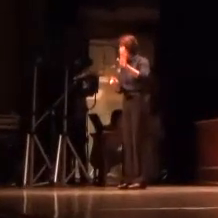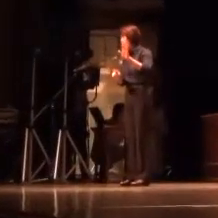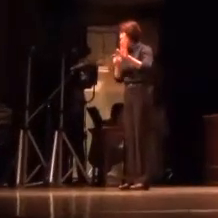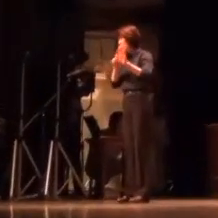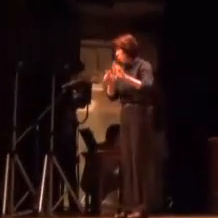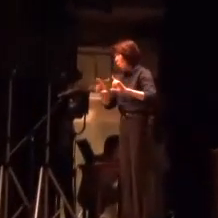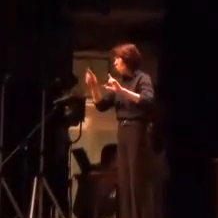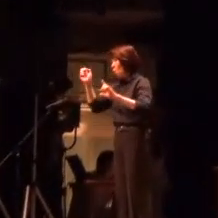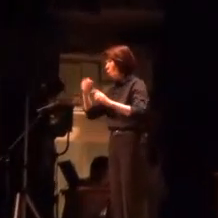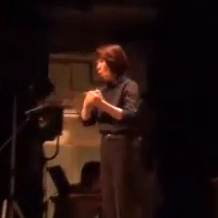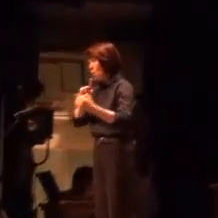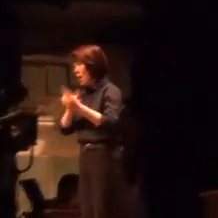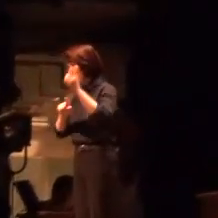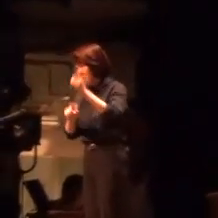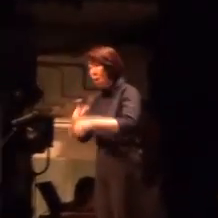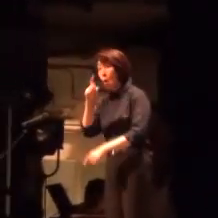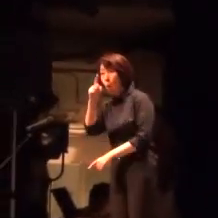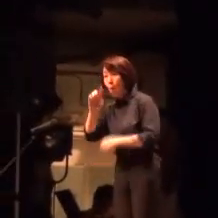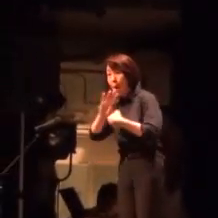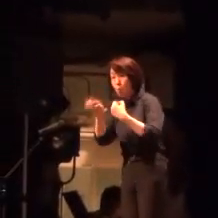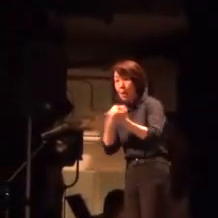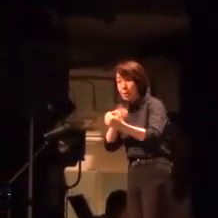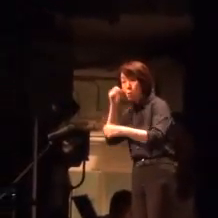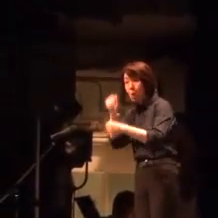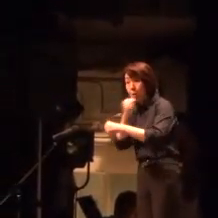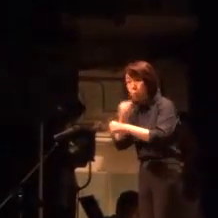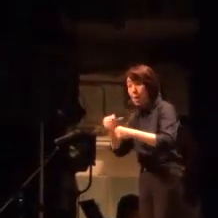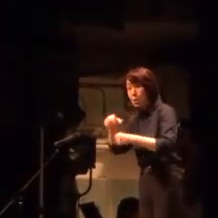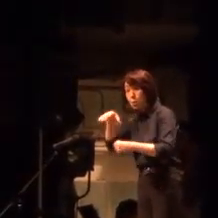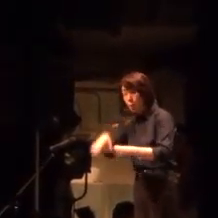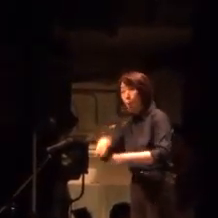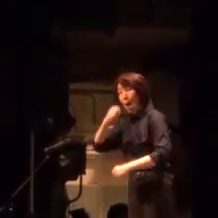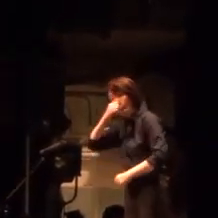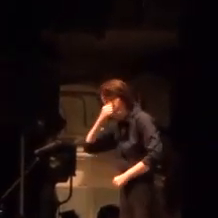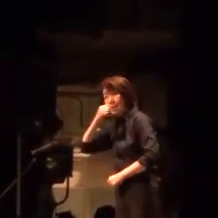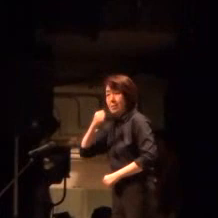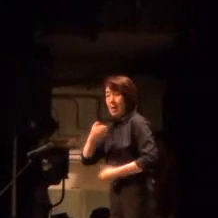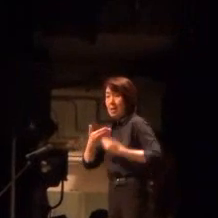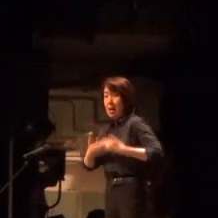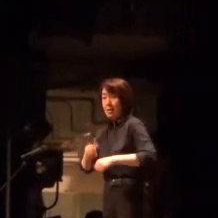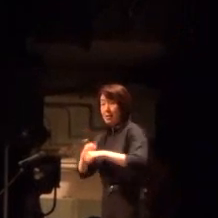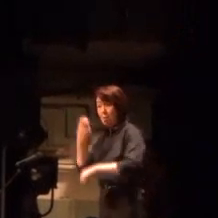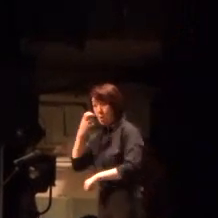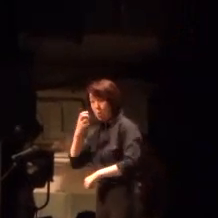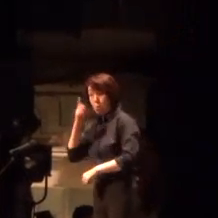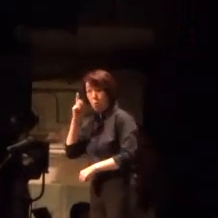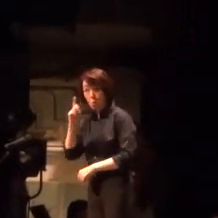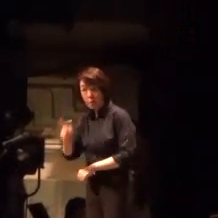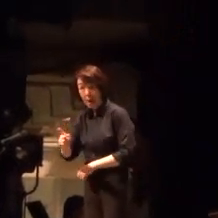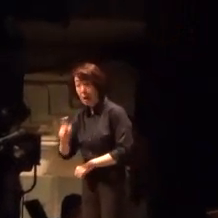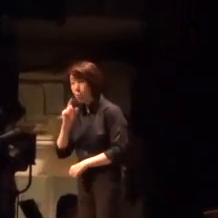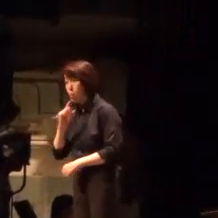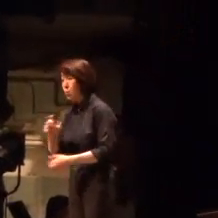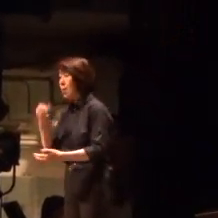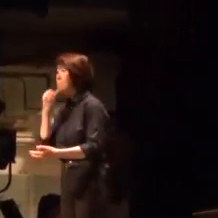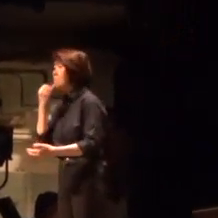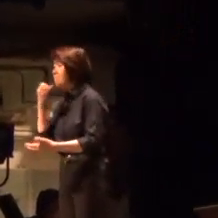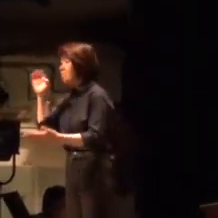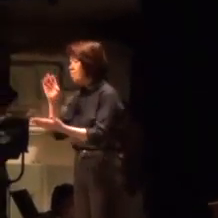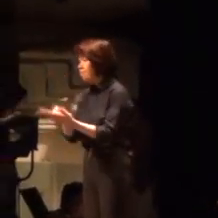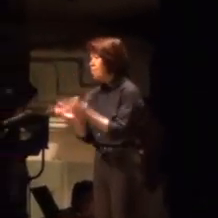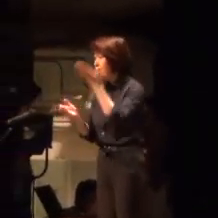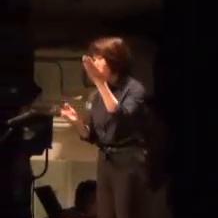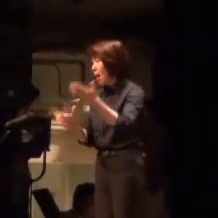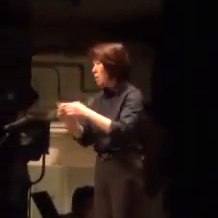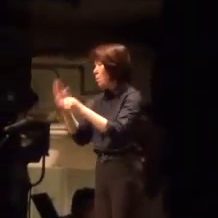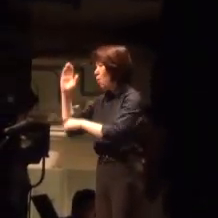東京電力にお前の原子力発電所は安全だ、安全性を確認したと言ってお墨付きを与えたのは日本